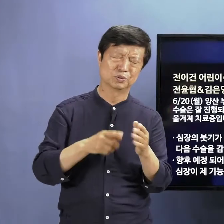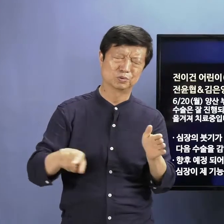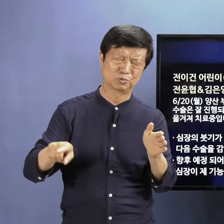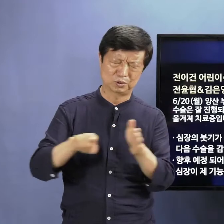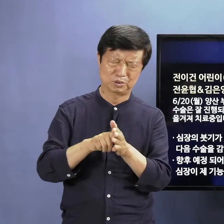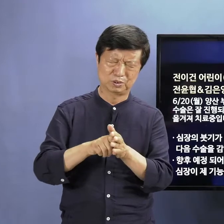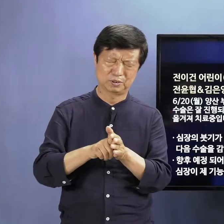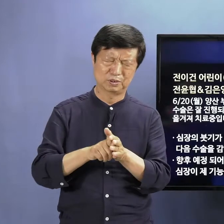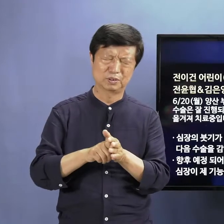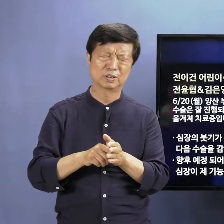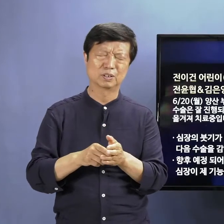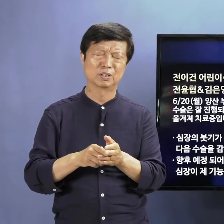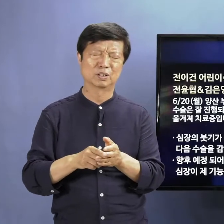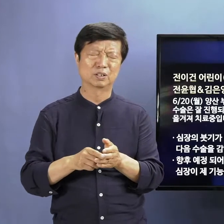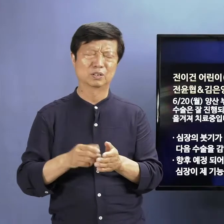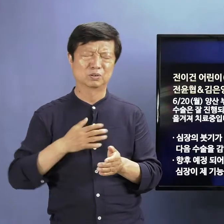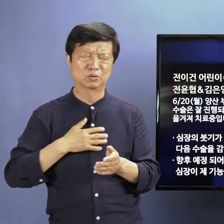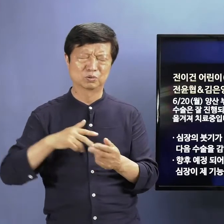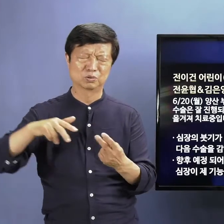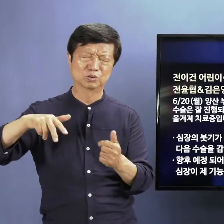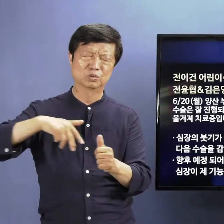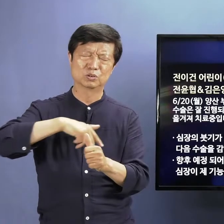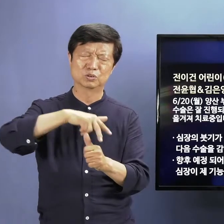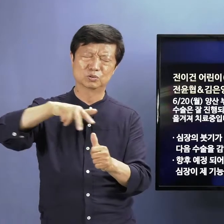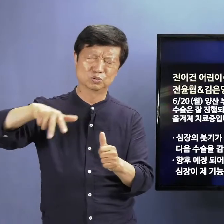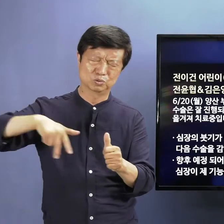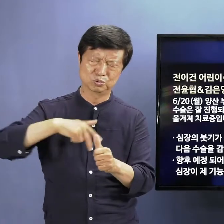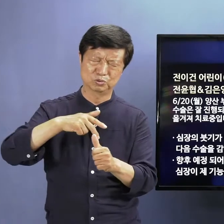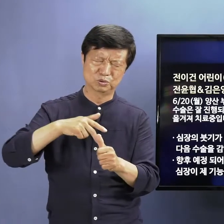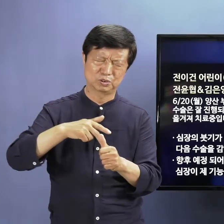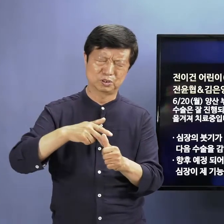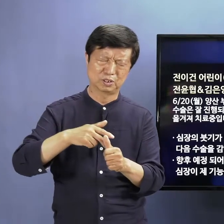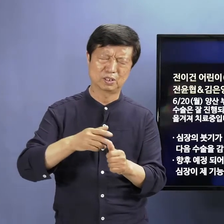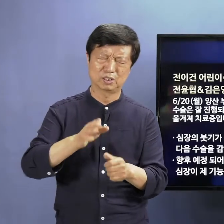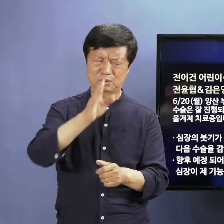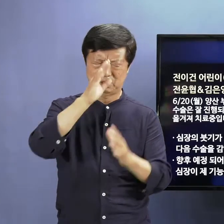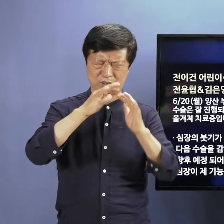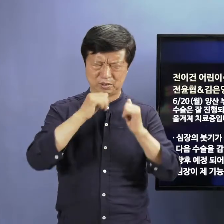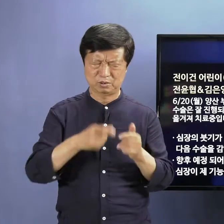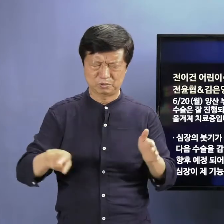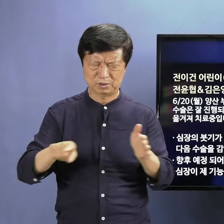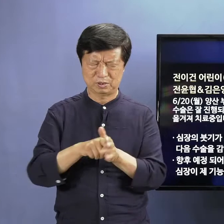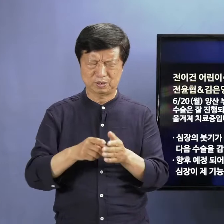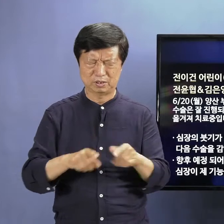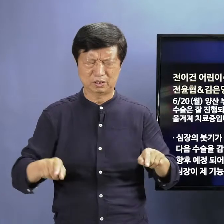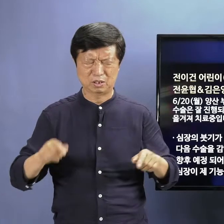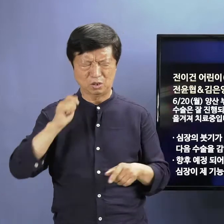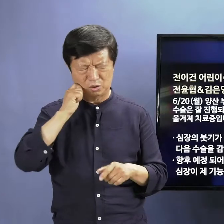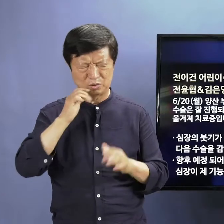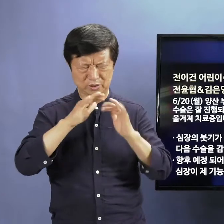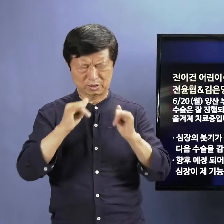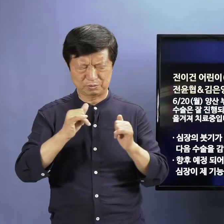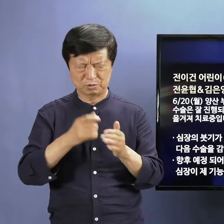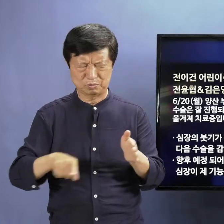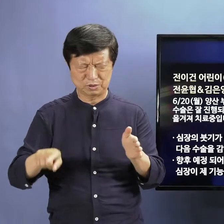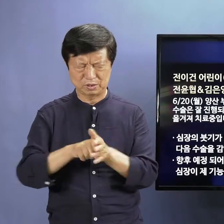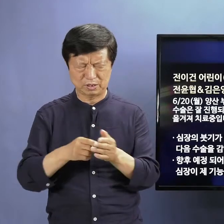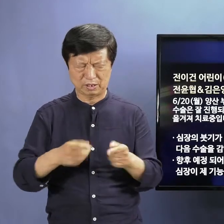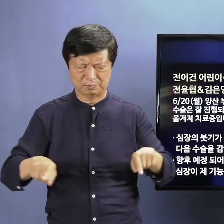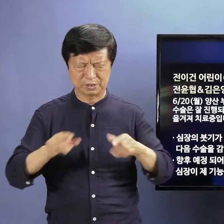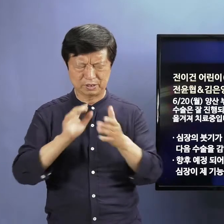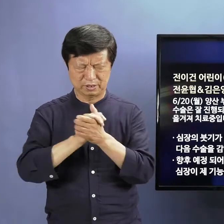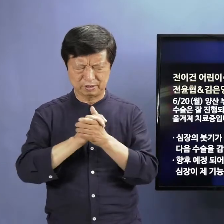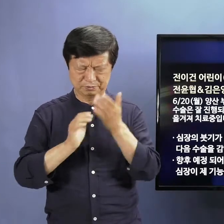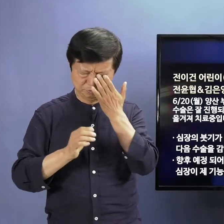환우들을 위해서 또 우리 주변에 어려움 당한 사람이 있으면 그 이름을 불러가면서 함께 중보하는 시간 갖겠습니다. 주여 은혜를 주옵소서 외치고